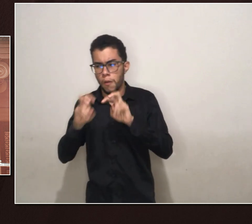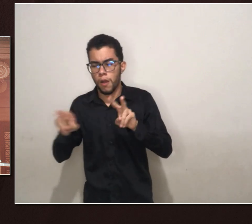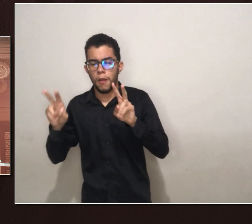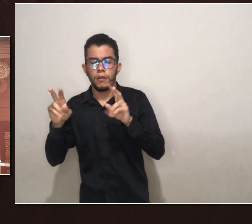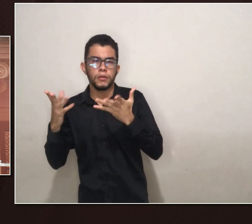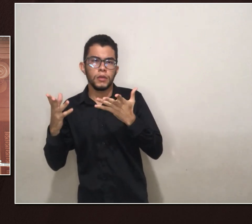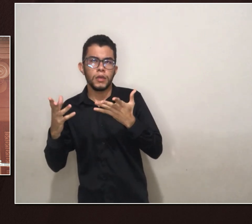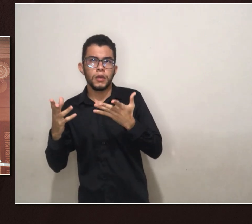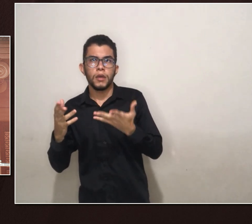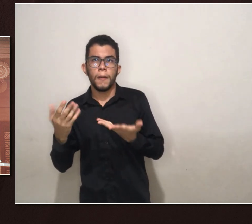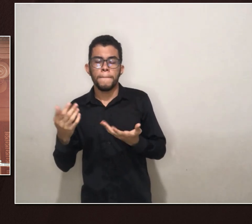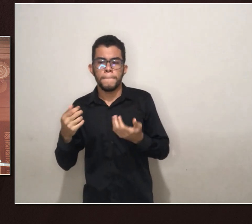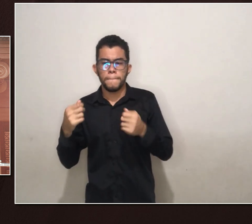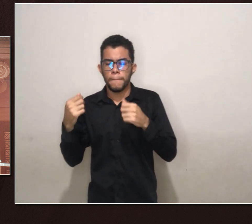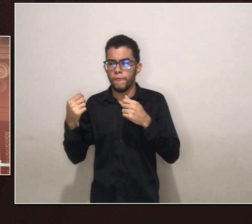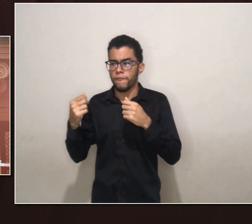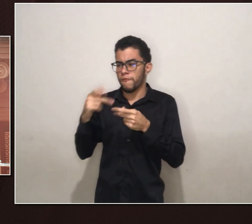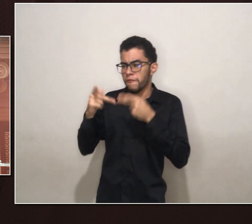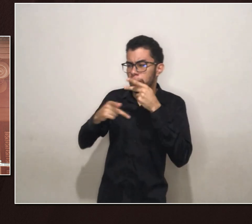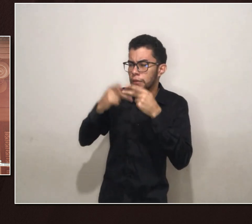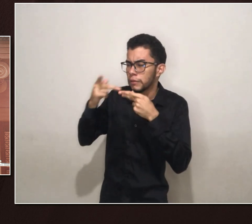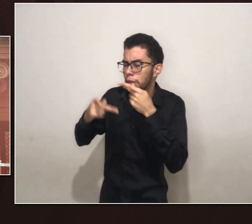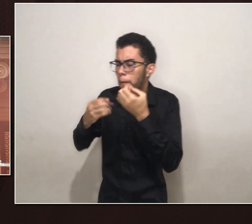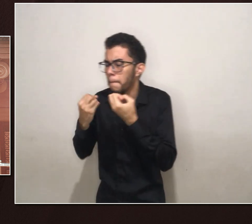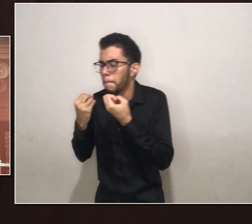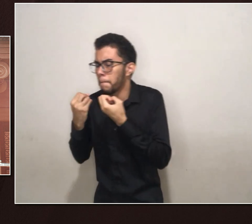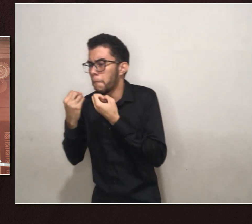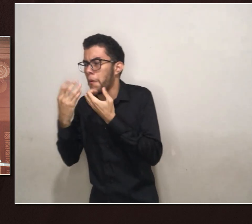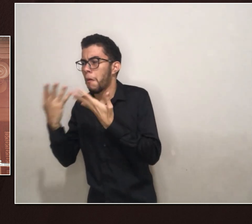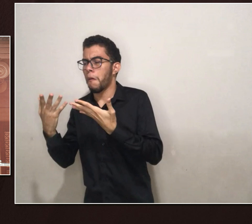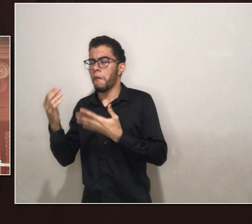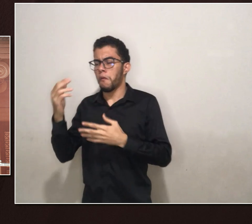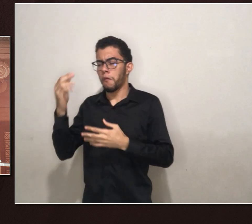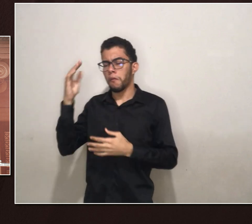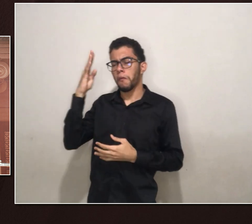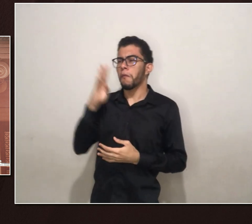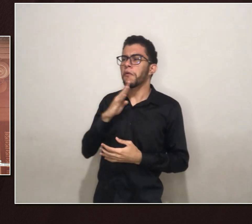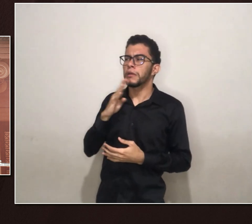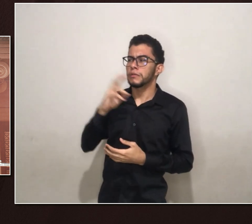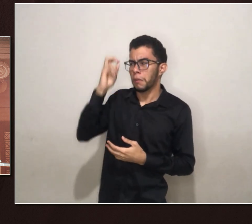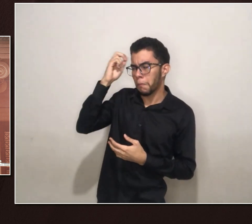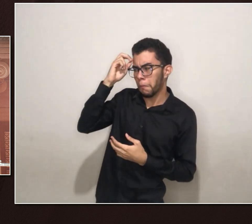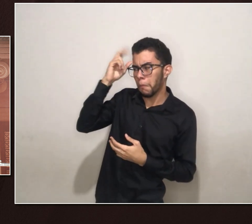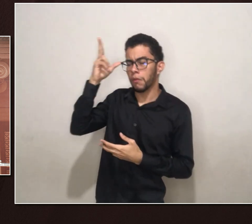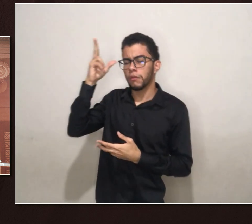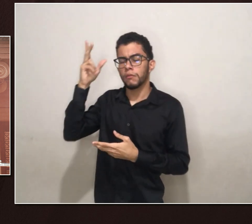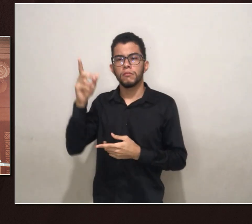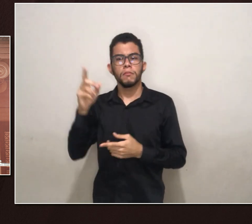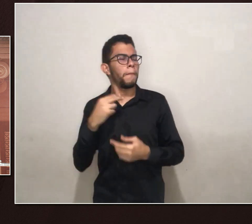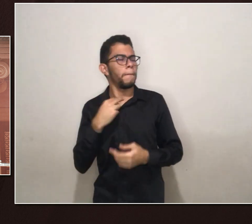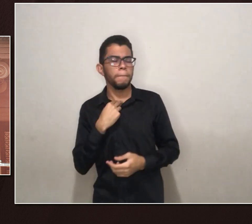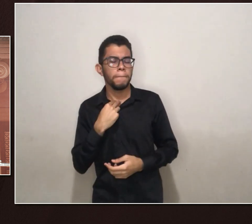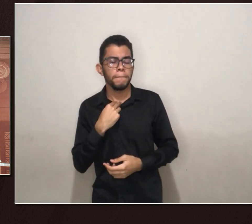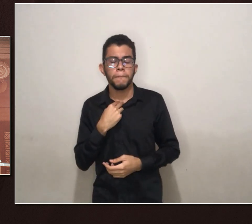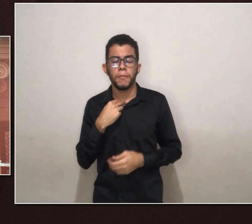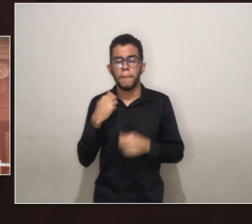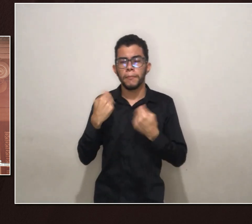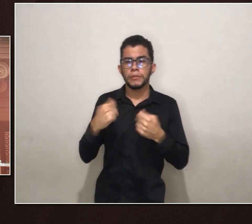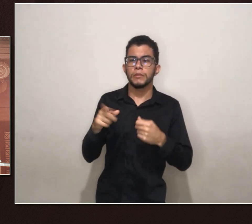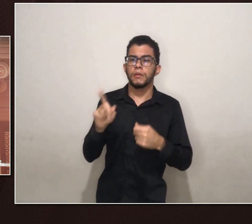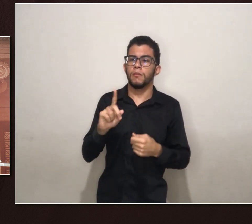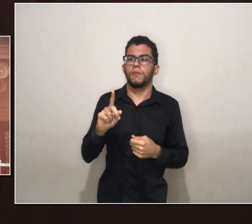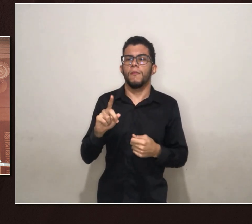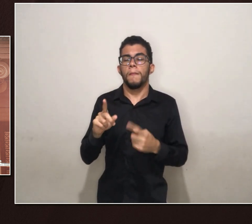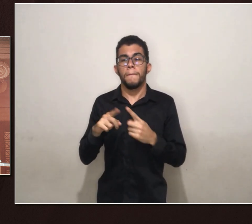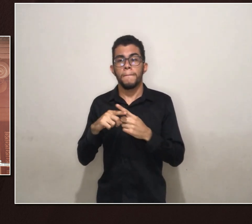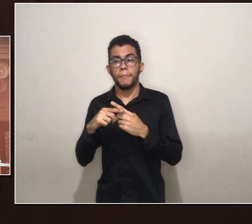na apresentação do Evangelho. Não, você às vezes se sente incapaz de pregar o Evangelho, mas é só,